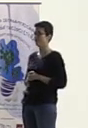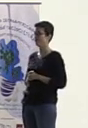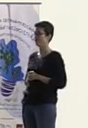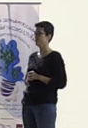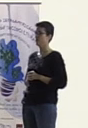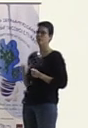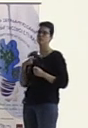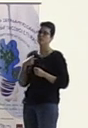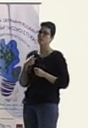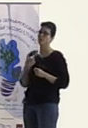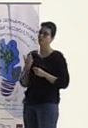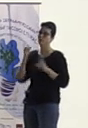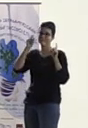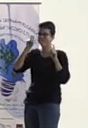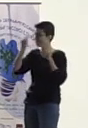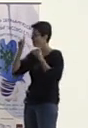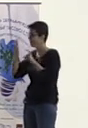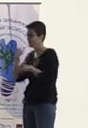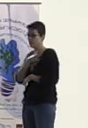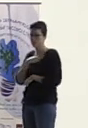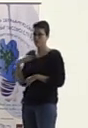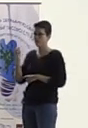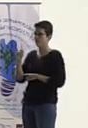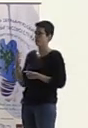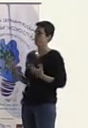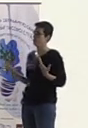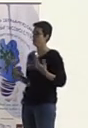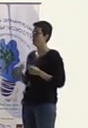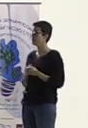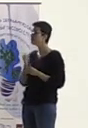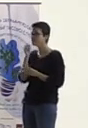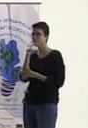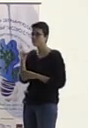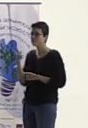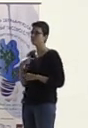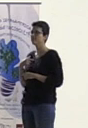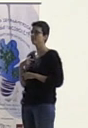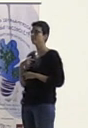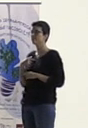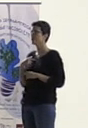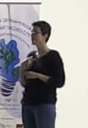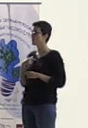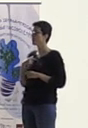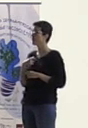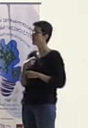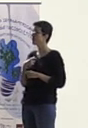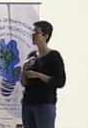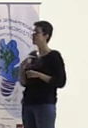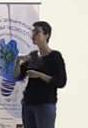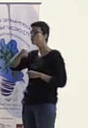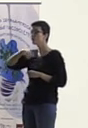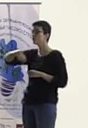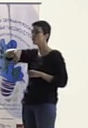la boca, pero para que impresionemos. Y os lo digo en ese sentido, porque nosotros